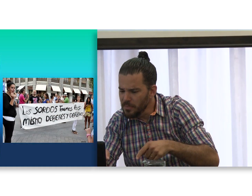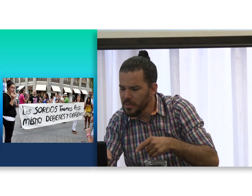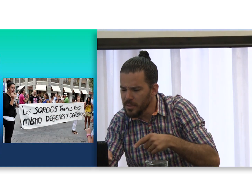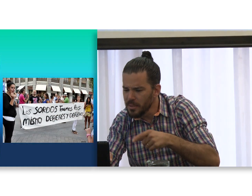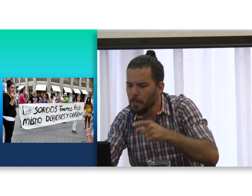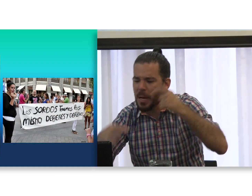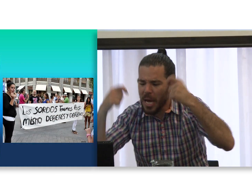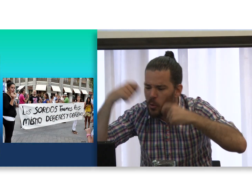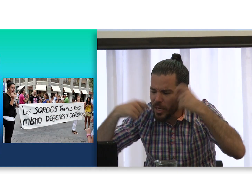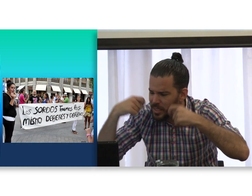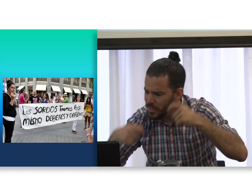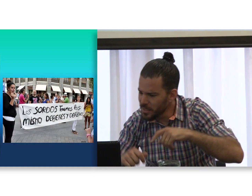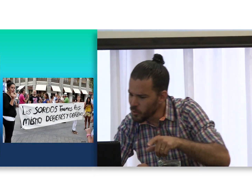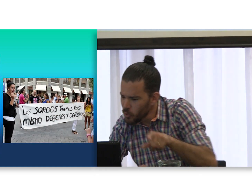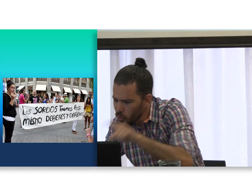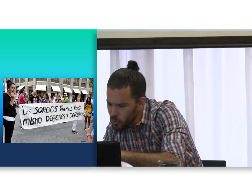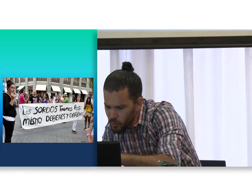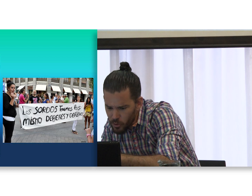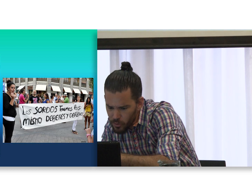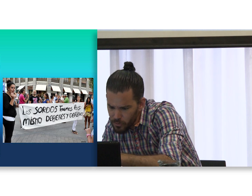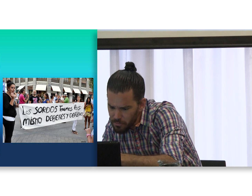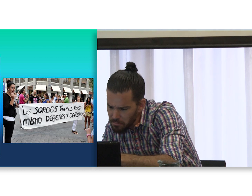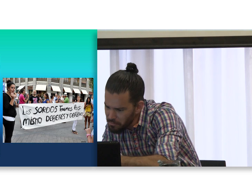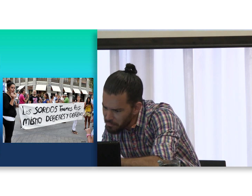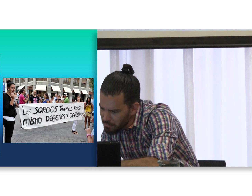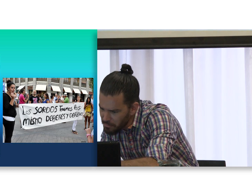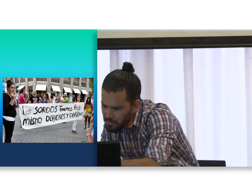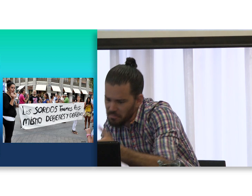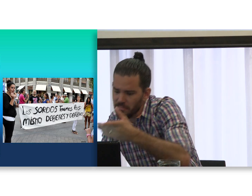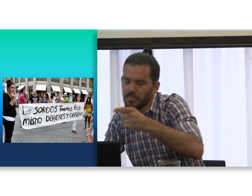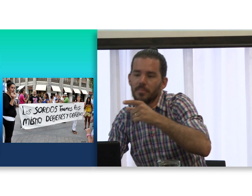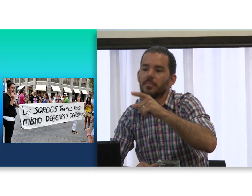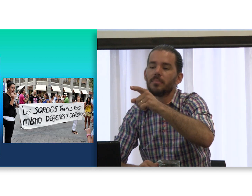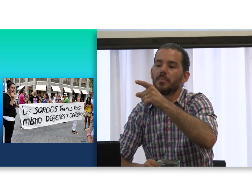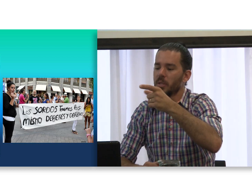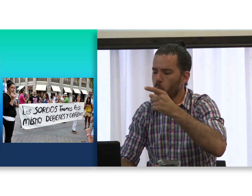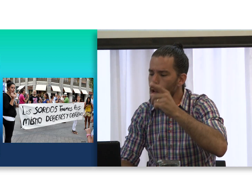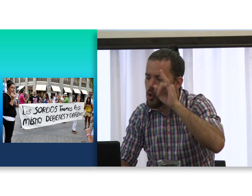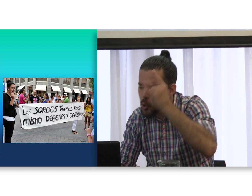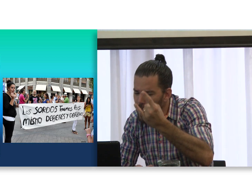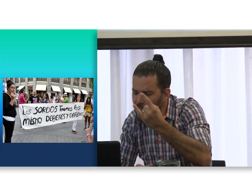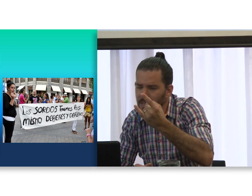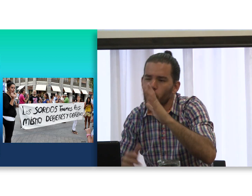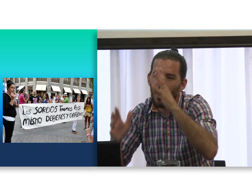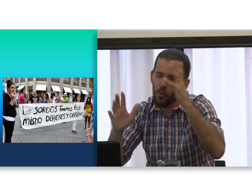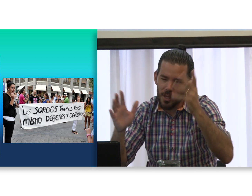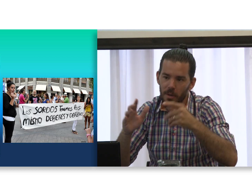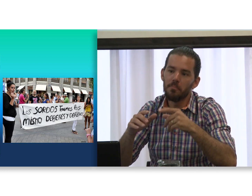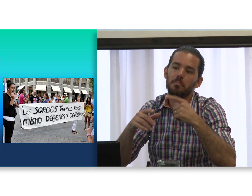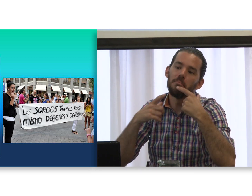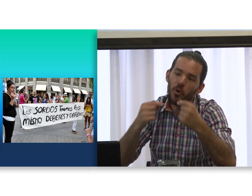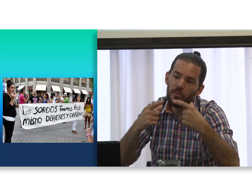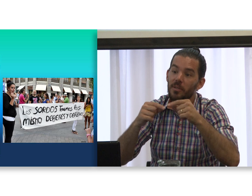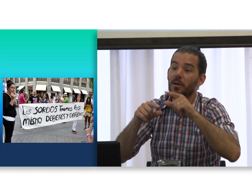sino que es a nivel internacional. El tema del implante es un tema muy delicado. Es una guerra constante con los médicos,